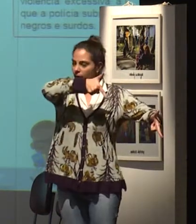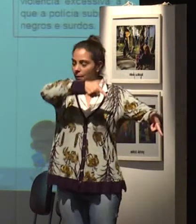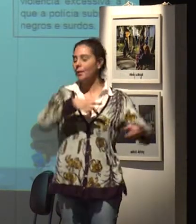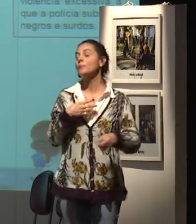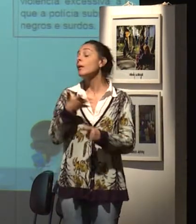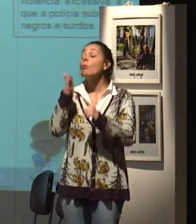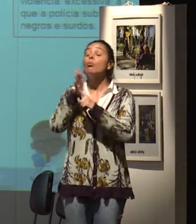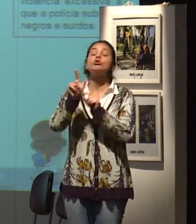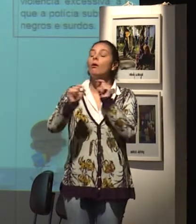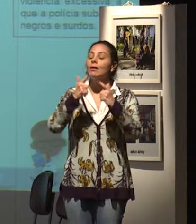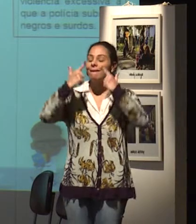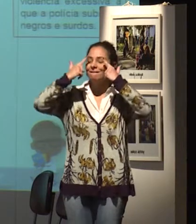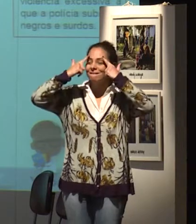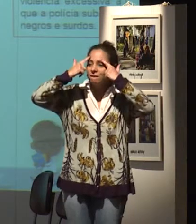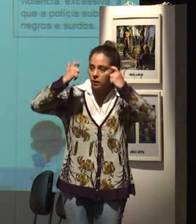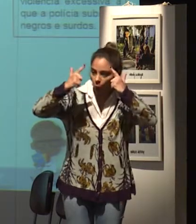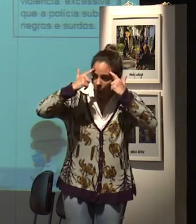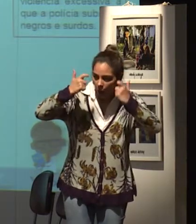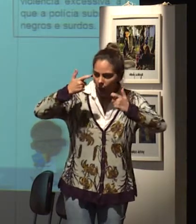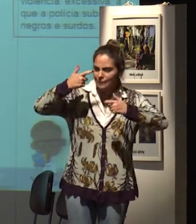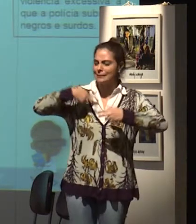mostrando como se fosse uma arma grande, que isso representa